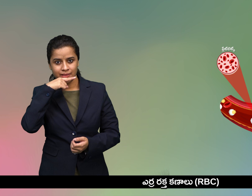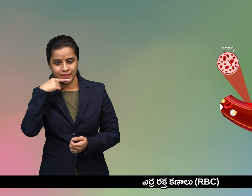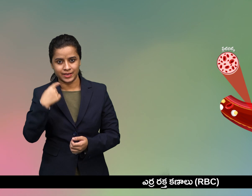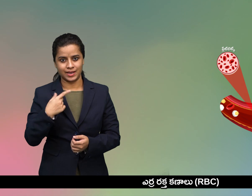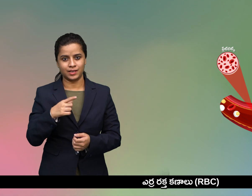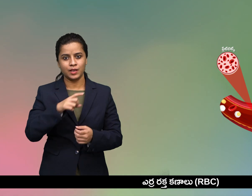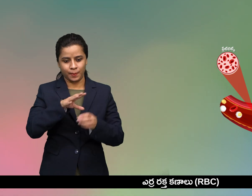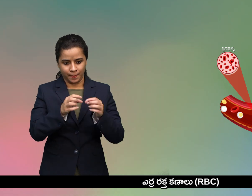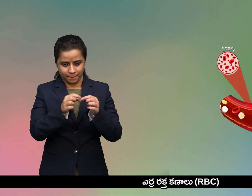ఆర్బీసీ,